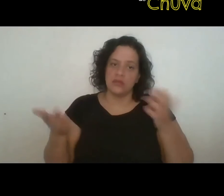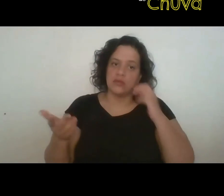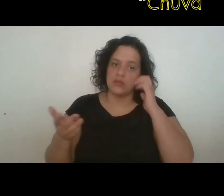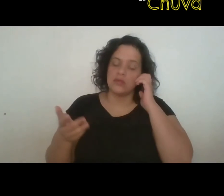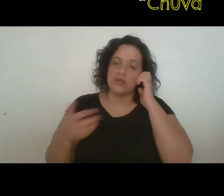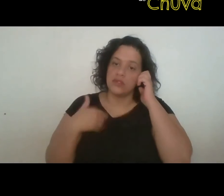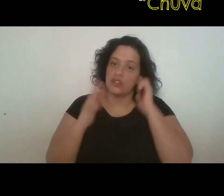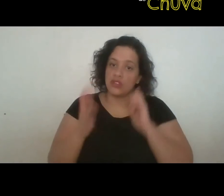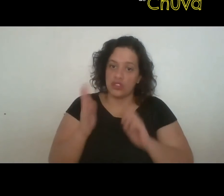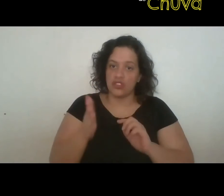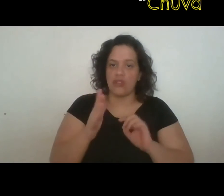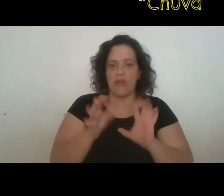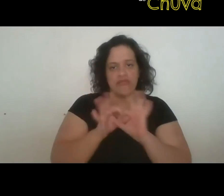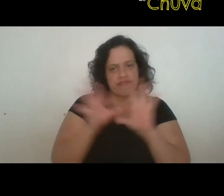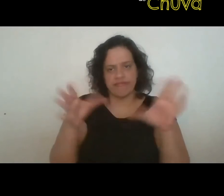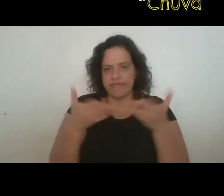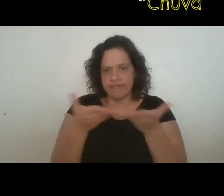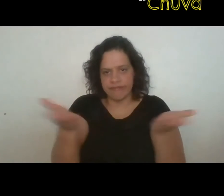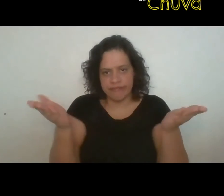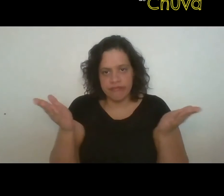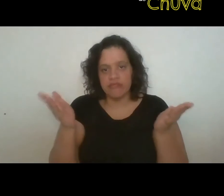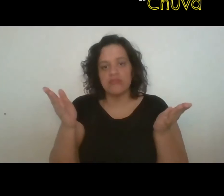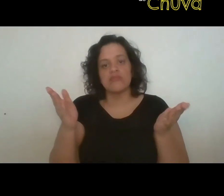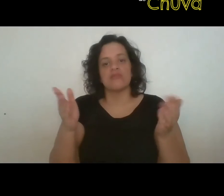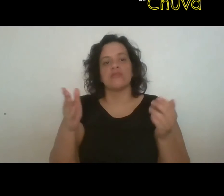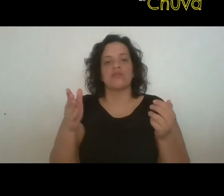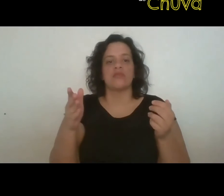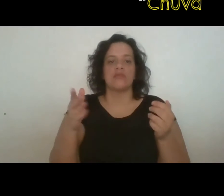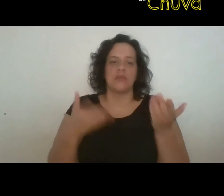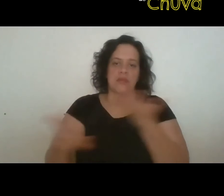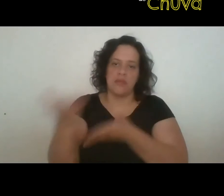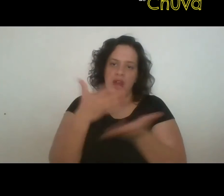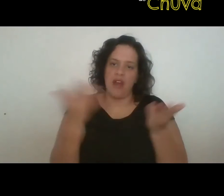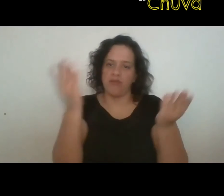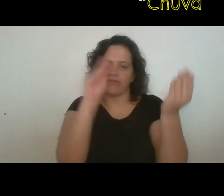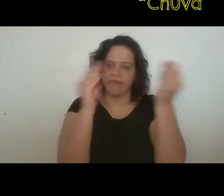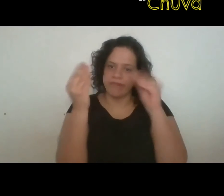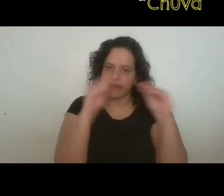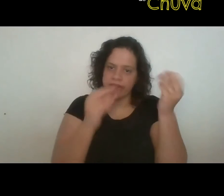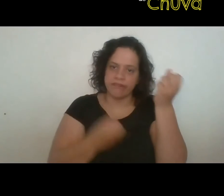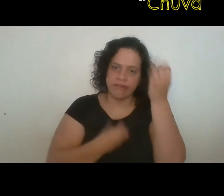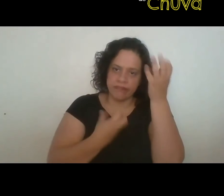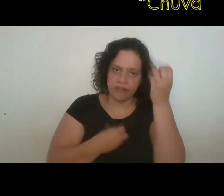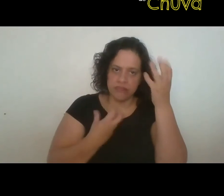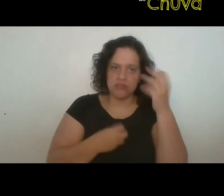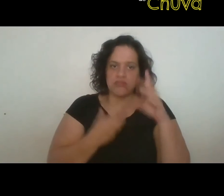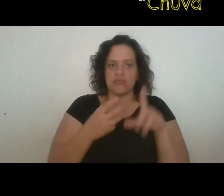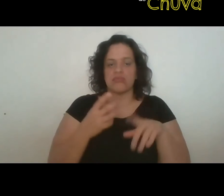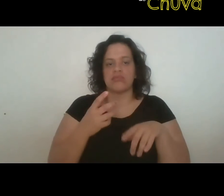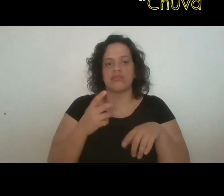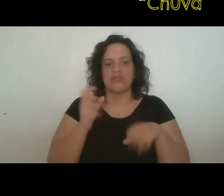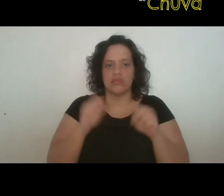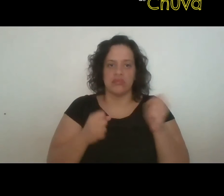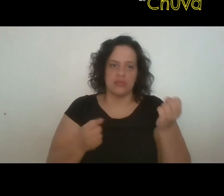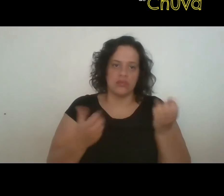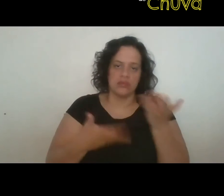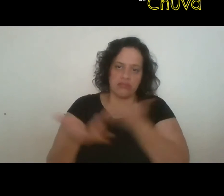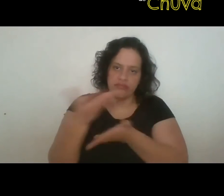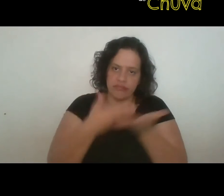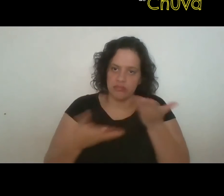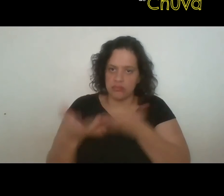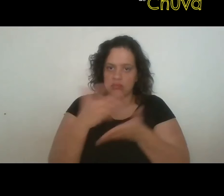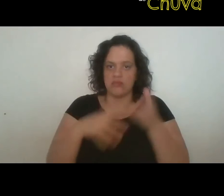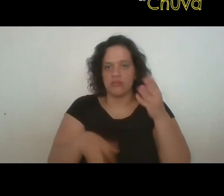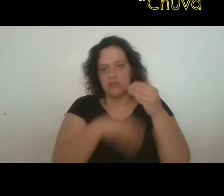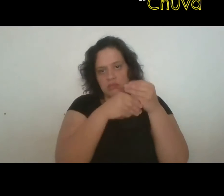isso à disposição para a gente colocar isso de uma maneira colaborativa numa plataforma em que a gente possa construir, eventualmente adicionar